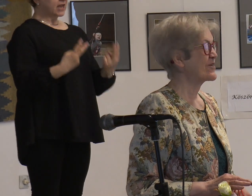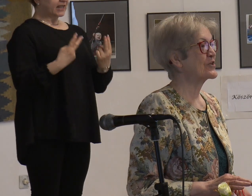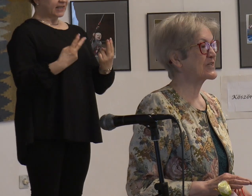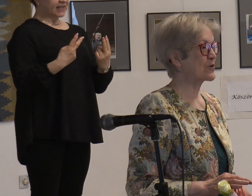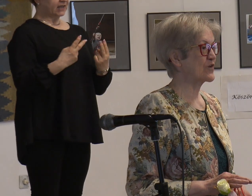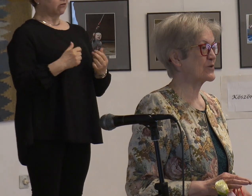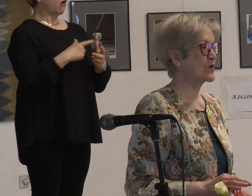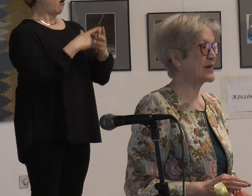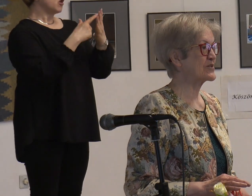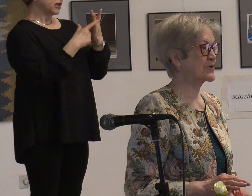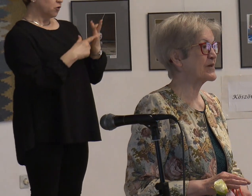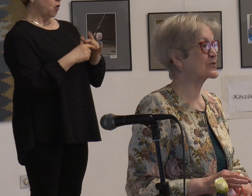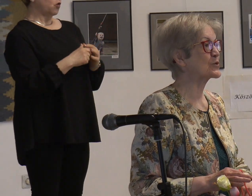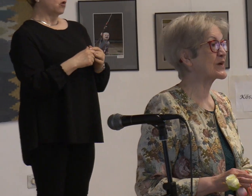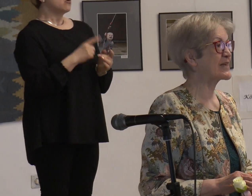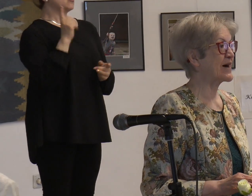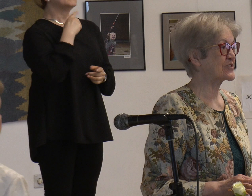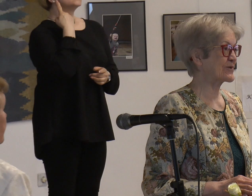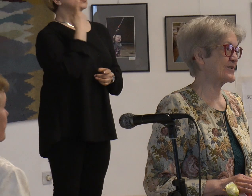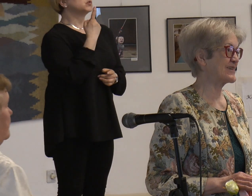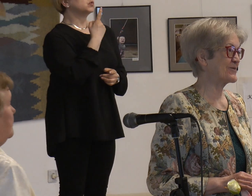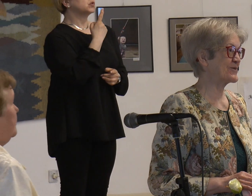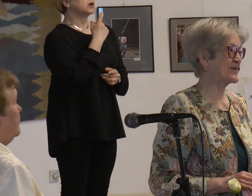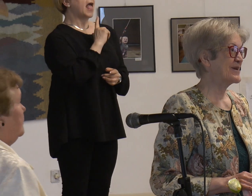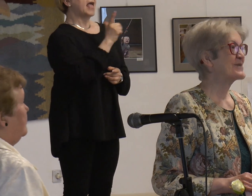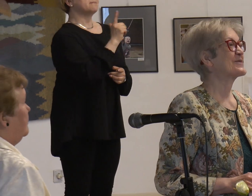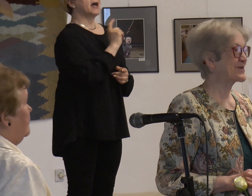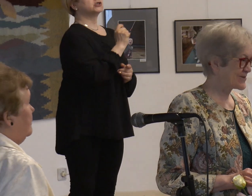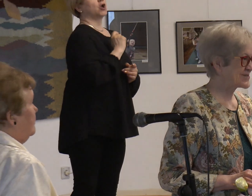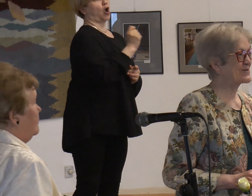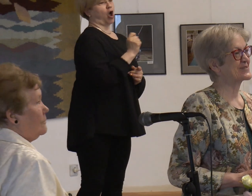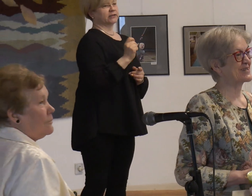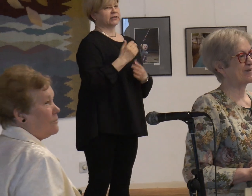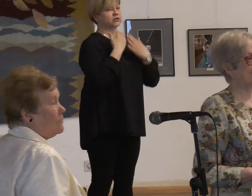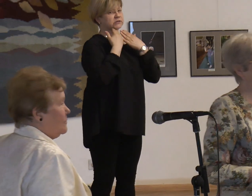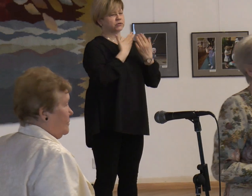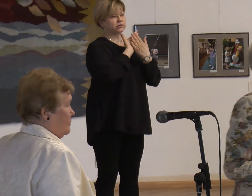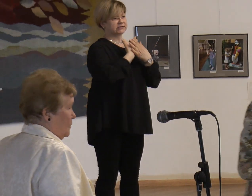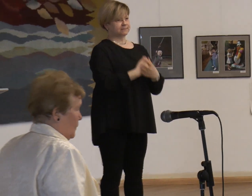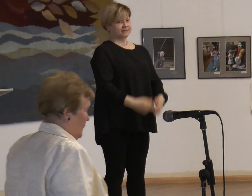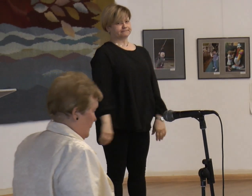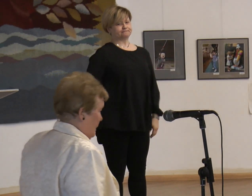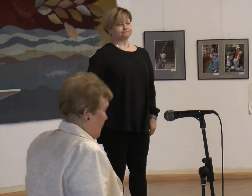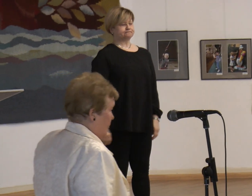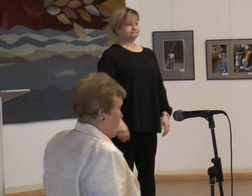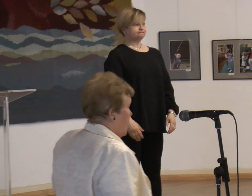hogy anyagikok vagyunk, hanem az, hogy mit tudunk egymásnak adni. Úgyhogy köszönjük szépen!